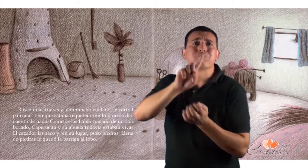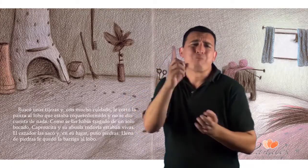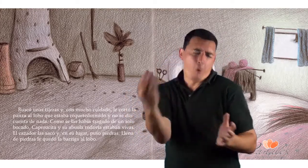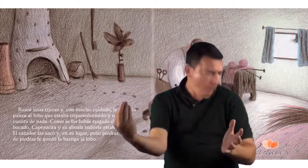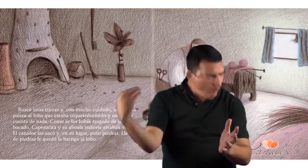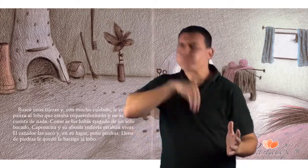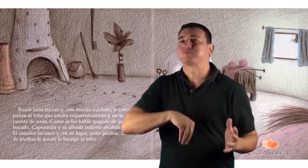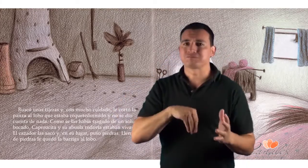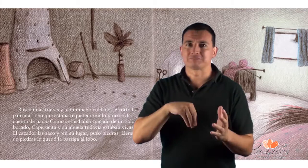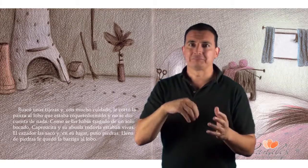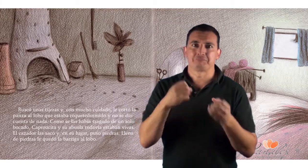vivas.